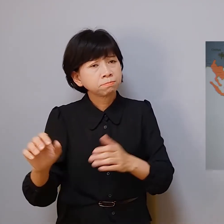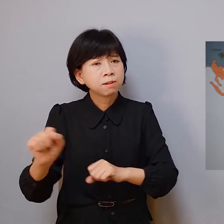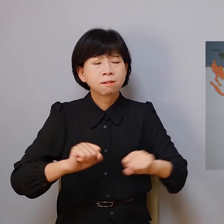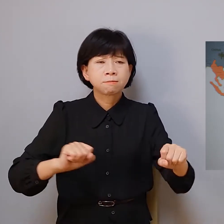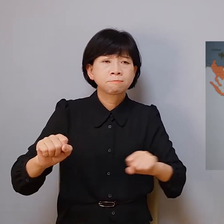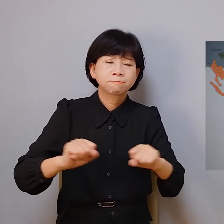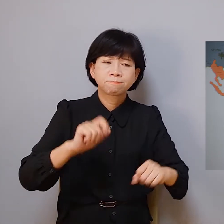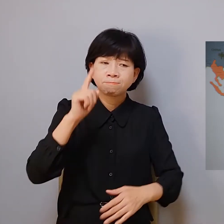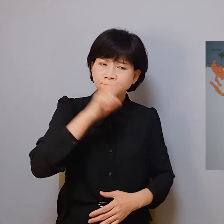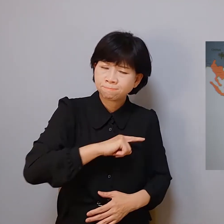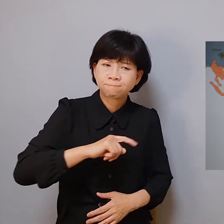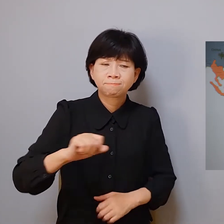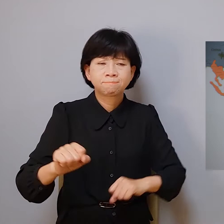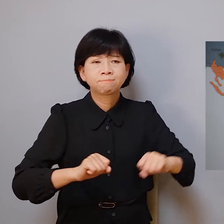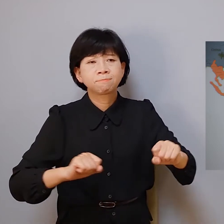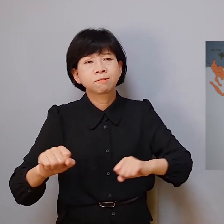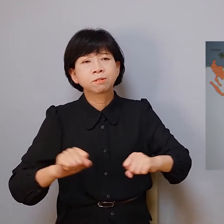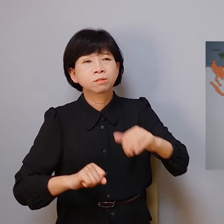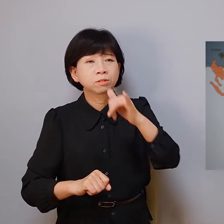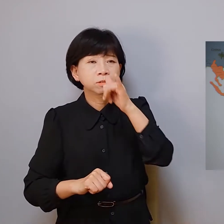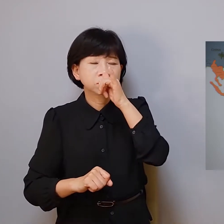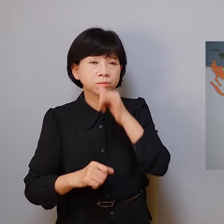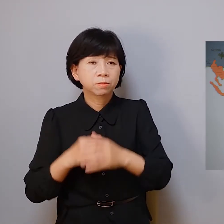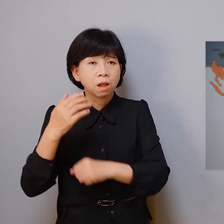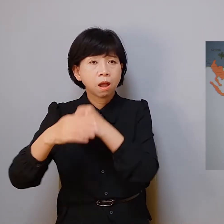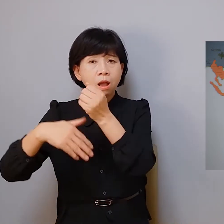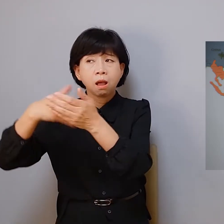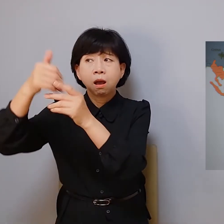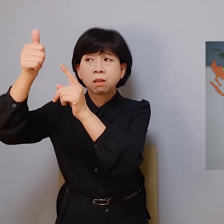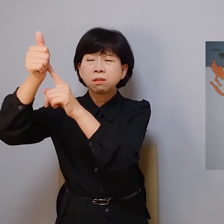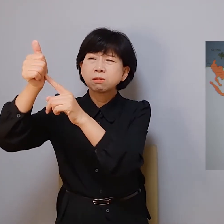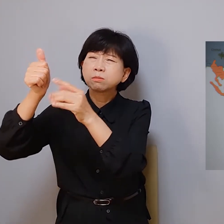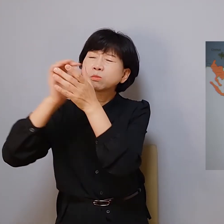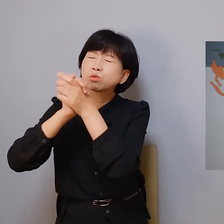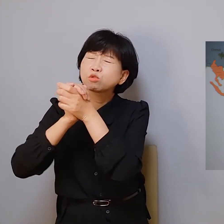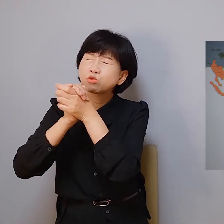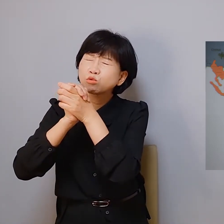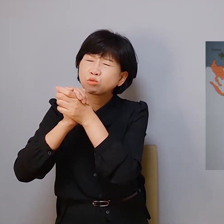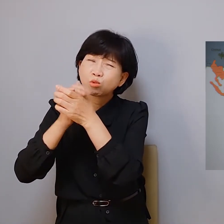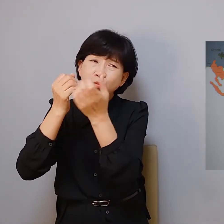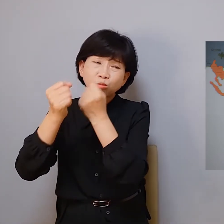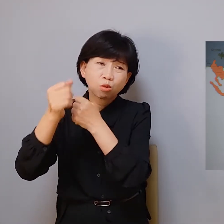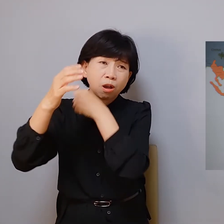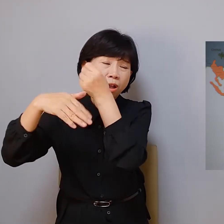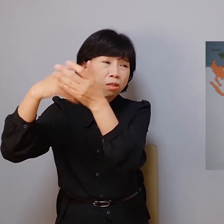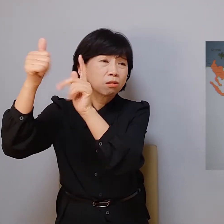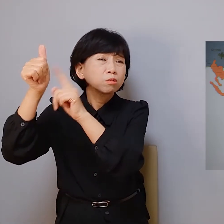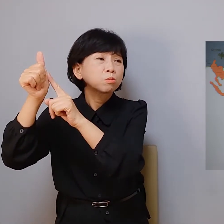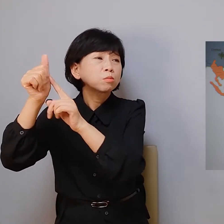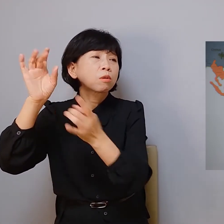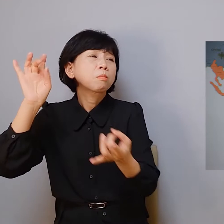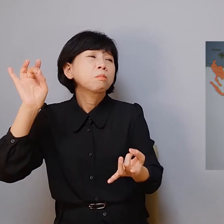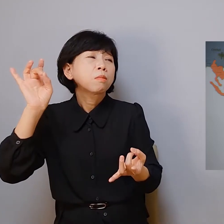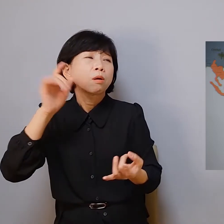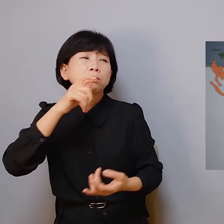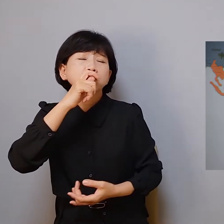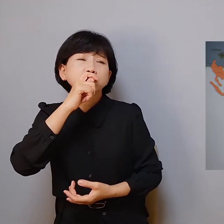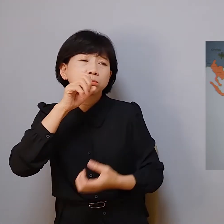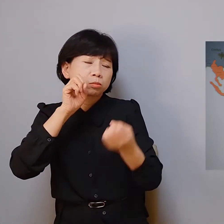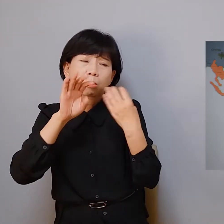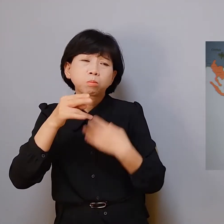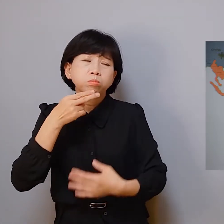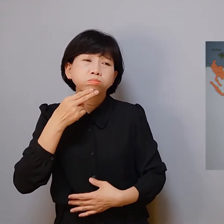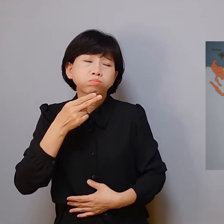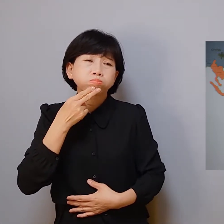만행들이 저질러지고 있습니다. 더군다나 하나님께 내가 부르짖고 있는데 하나님은 침묵하고 계시는